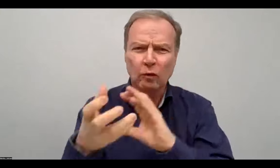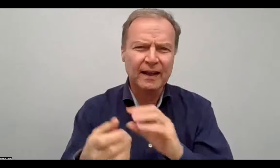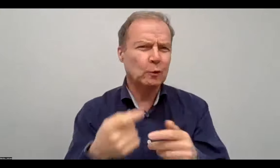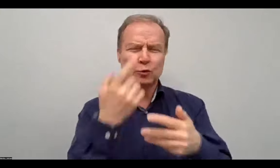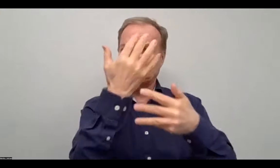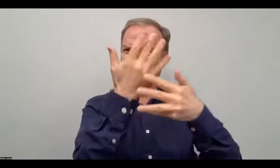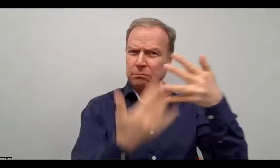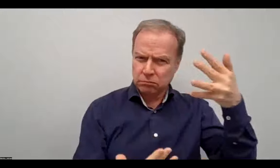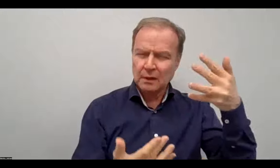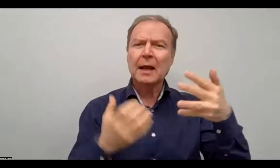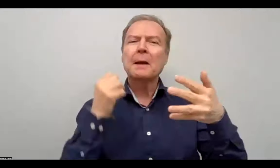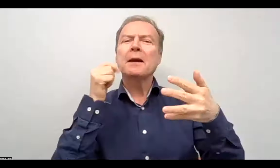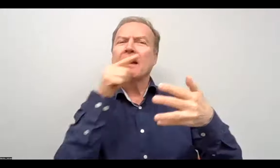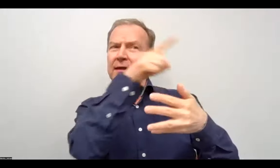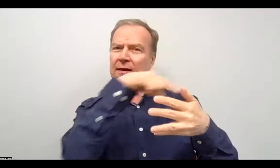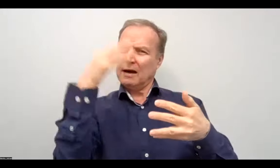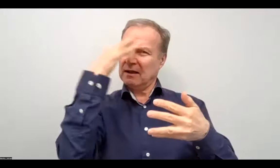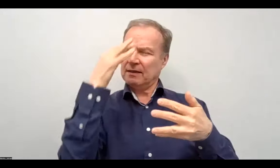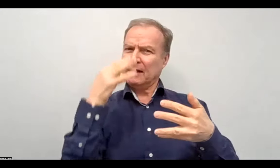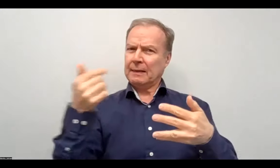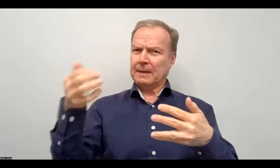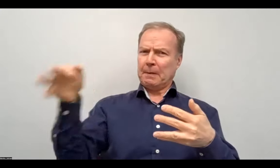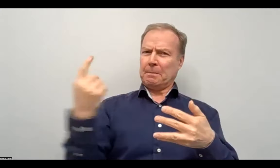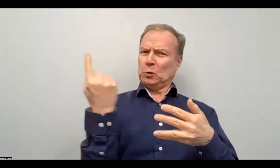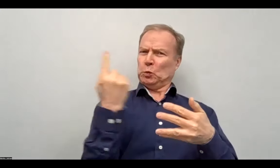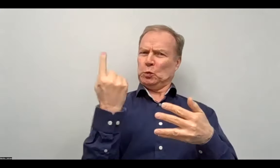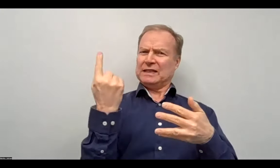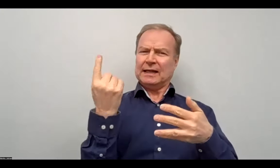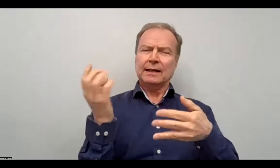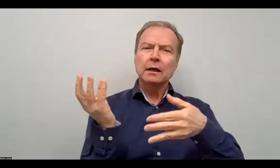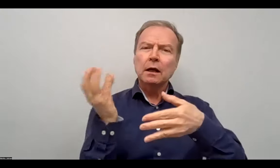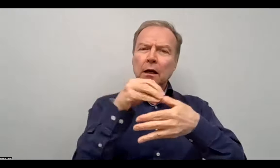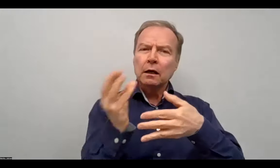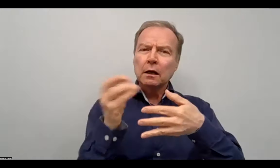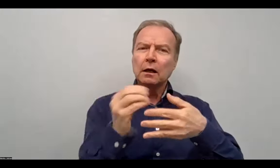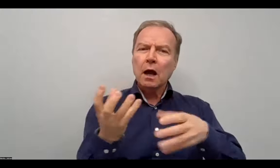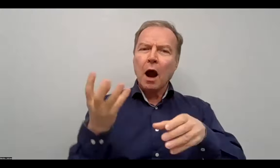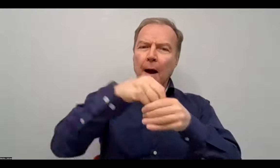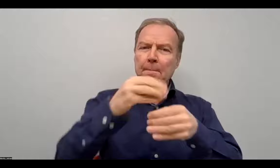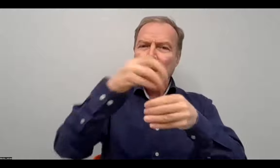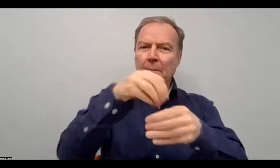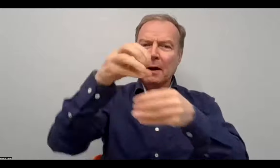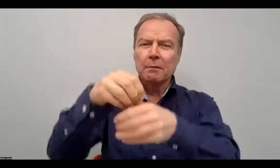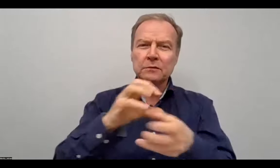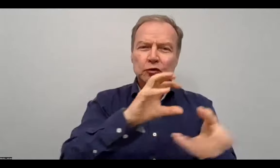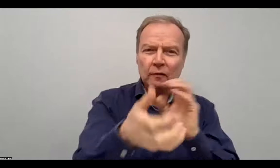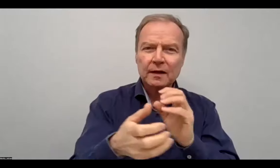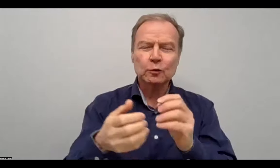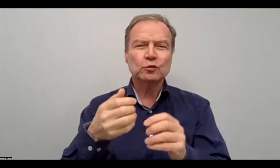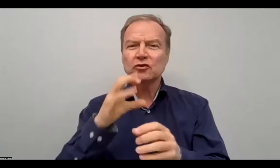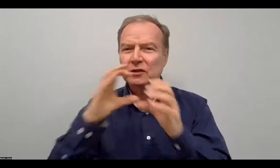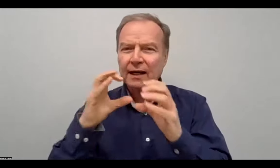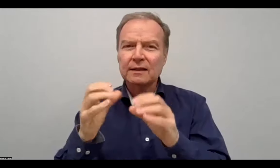niin siellä on pohdittu, että kun on erilaisia teknisiä ratkaisuja, chatteja ja muita, eli millä